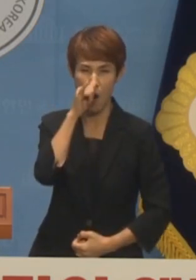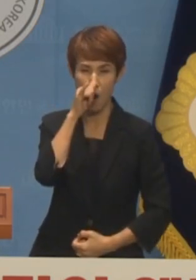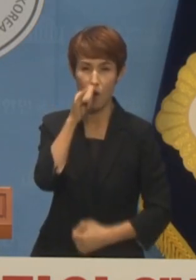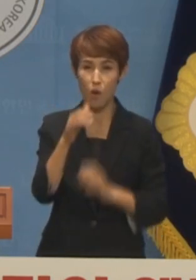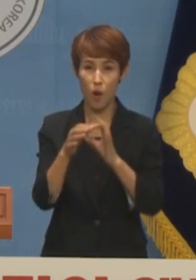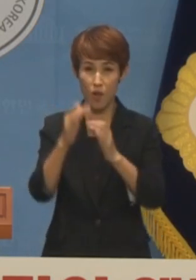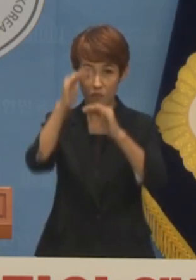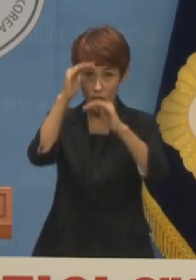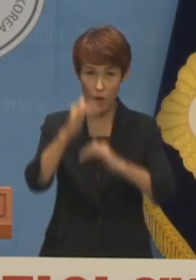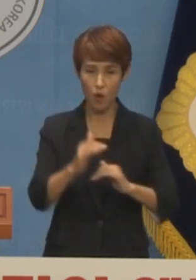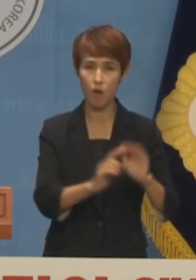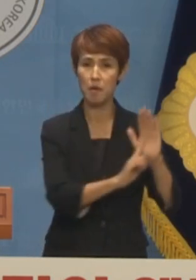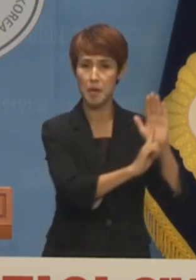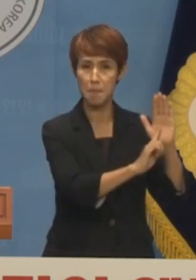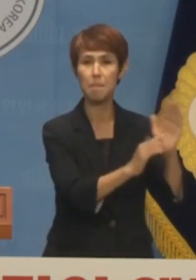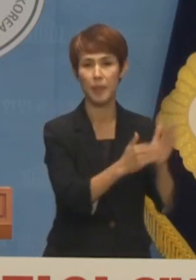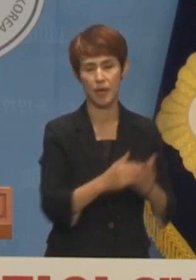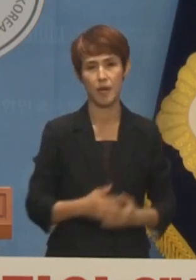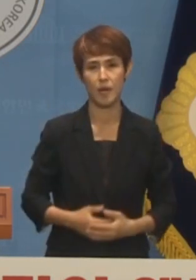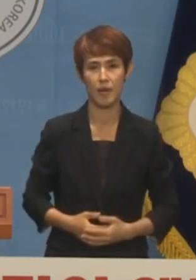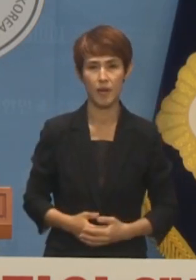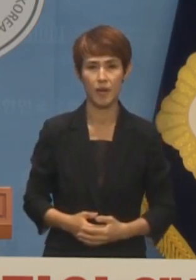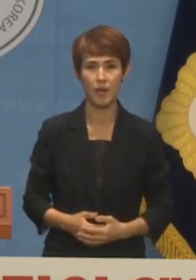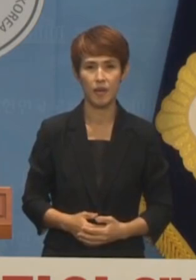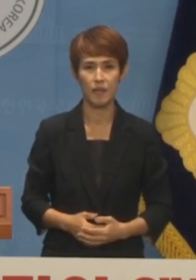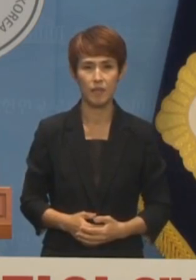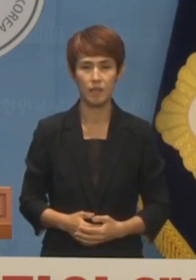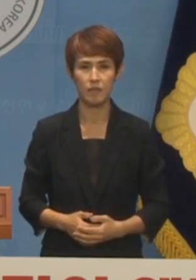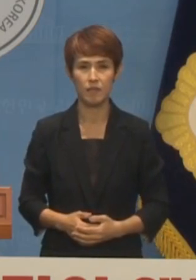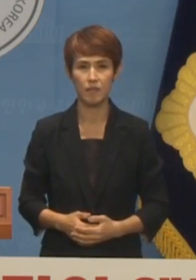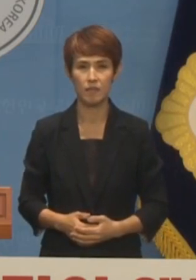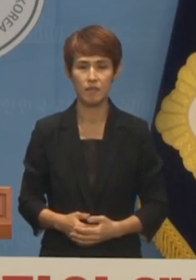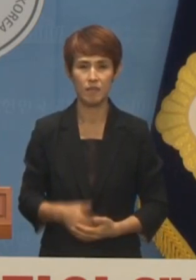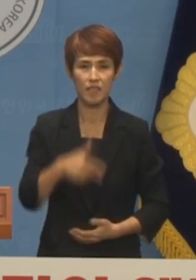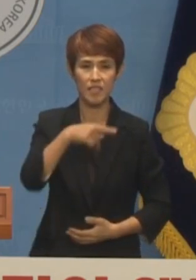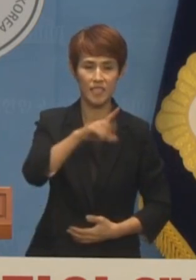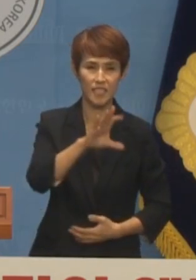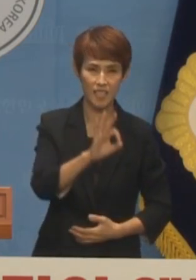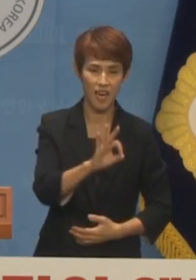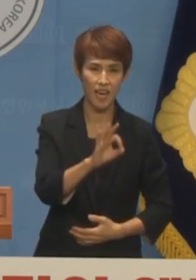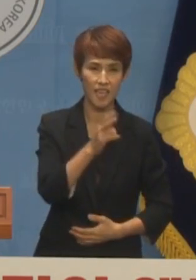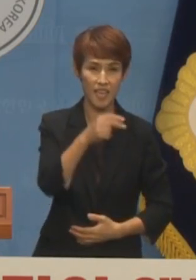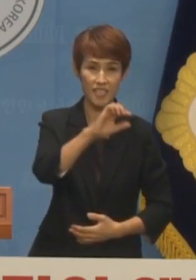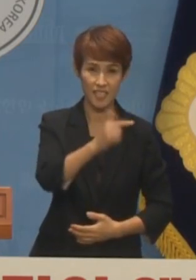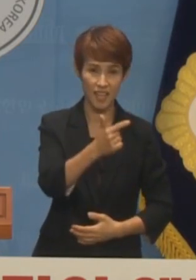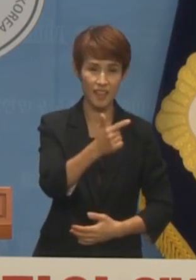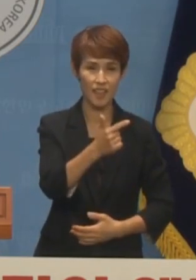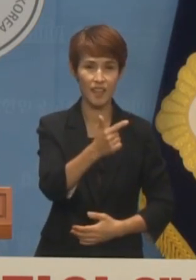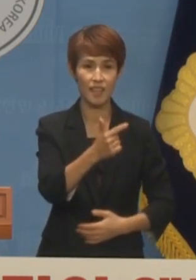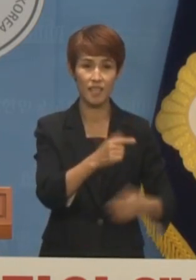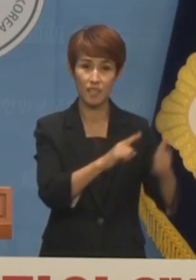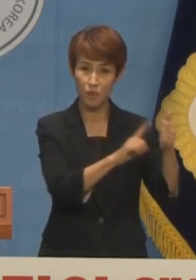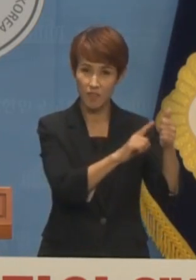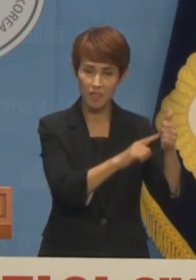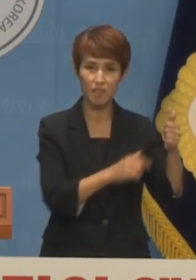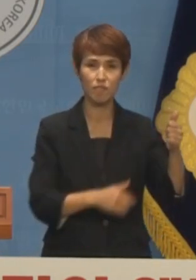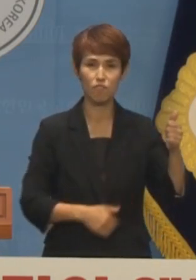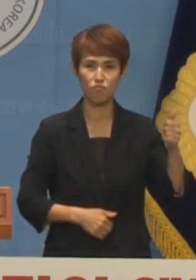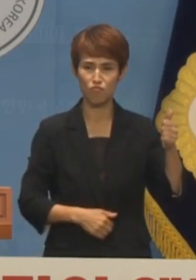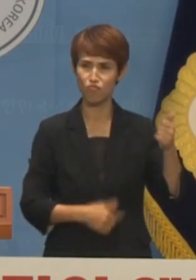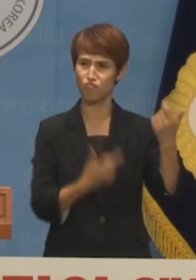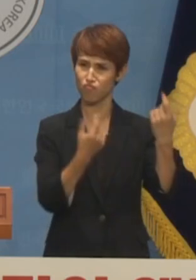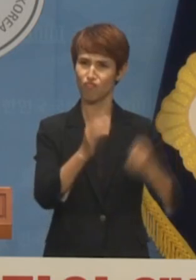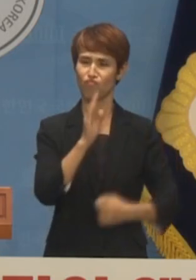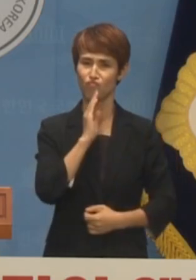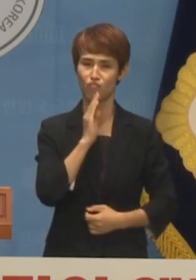메시지들을 몇 개 공개했습니다. 그 이후로 현재까지 장예찬 전 국민의힘 최고위원은 자신의 주장을